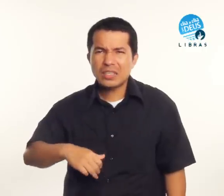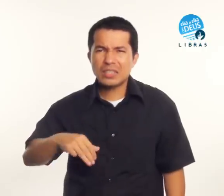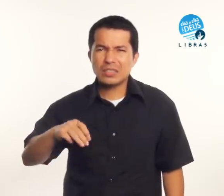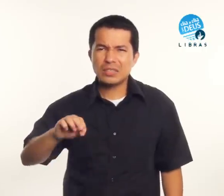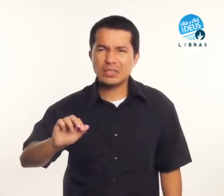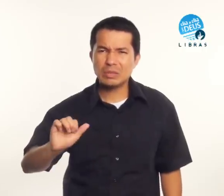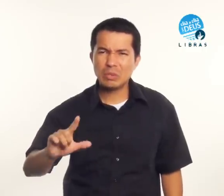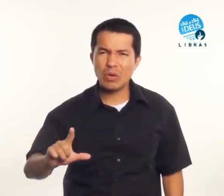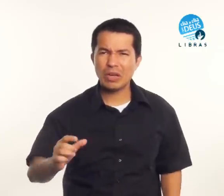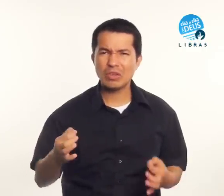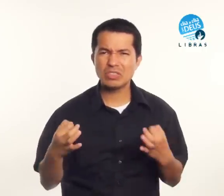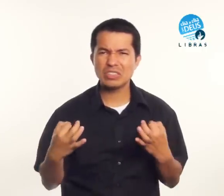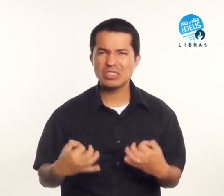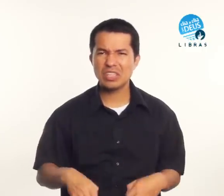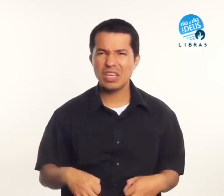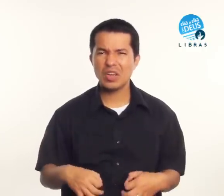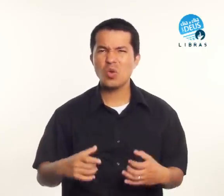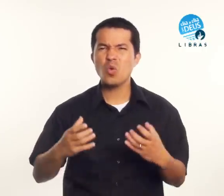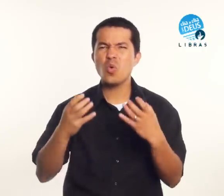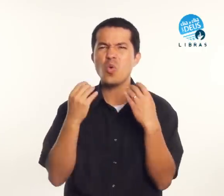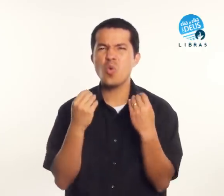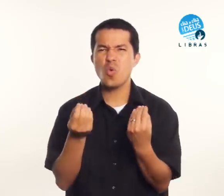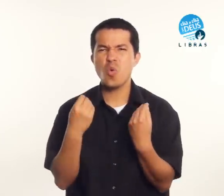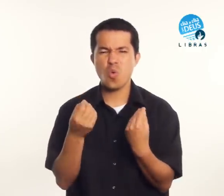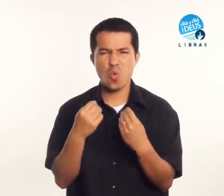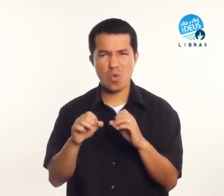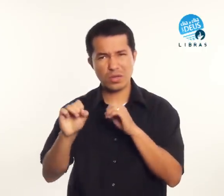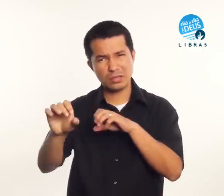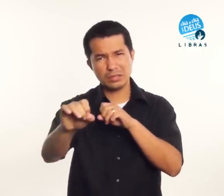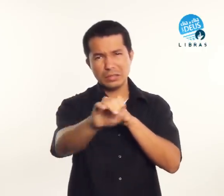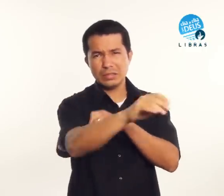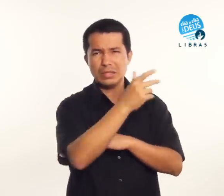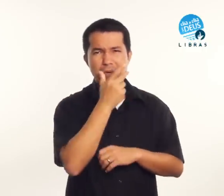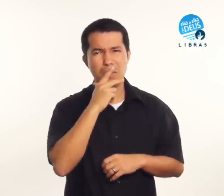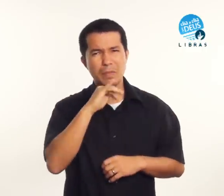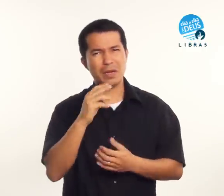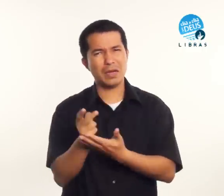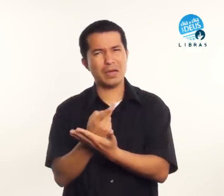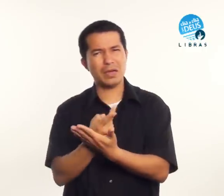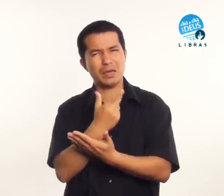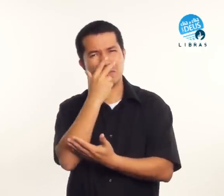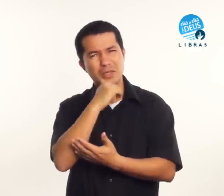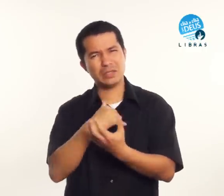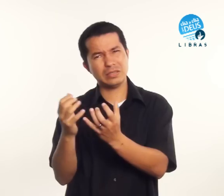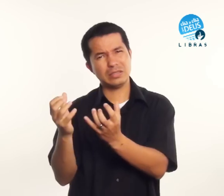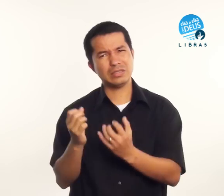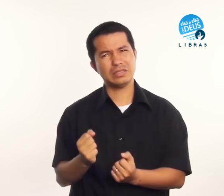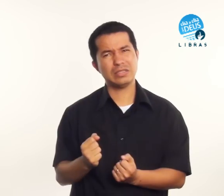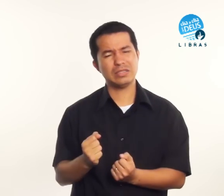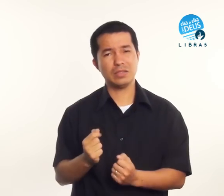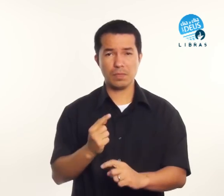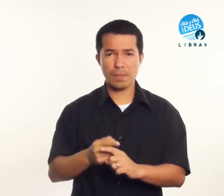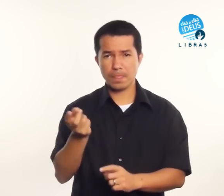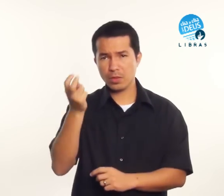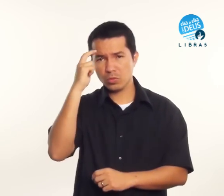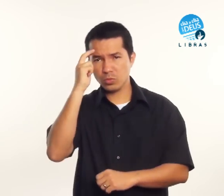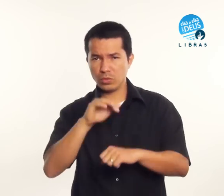para viver uma sexualidade plena dentro do casamento. Ou, por exemplo, como um